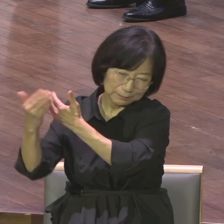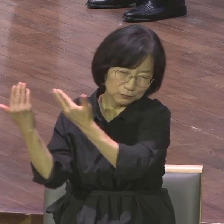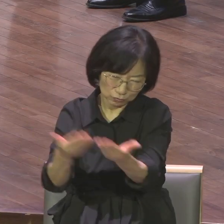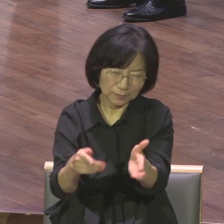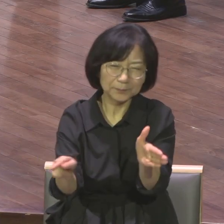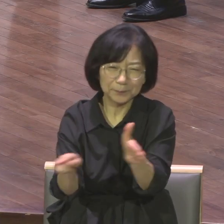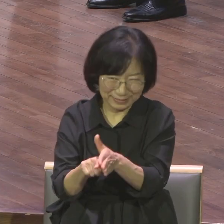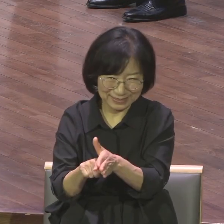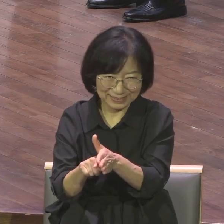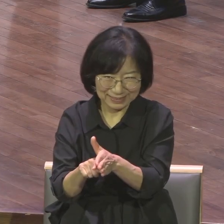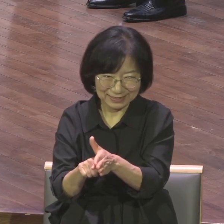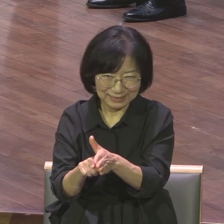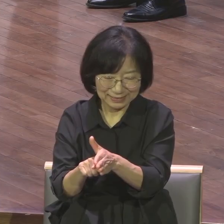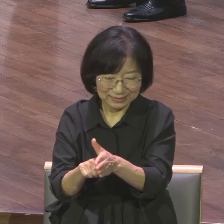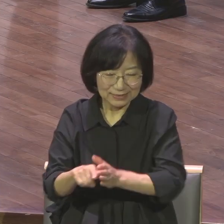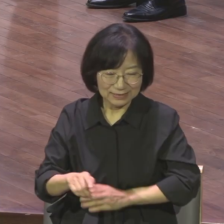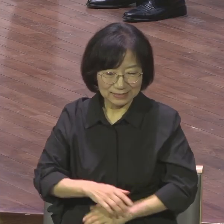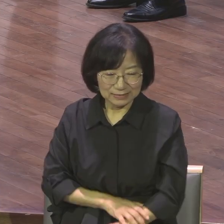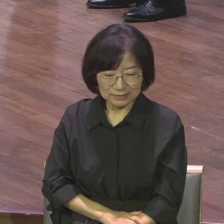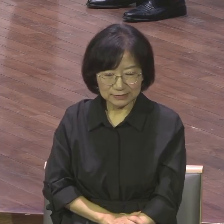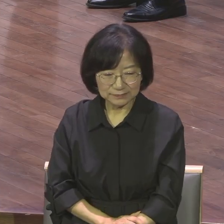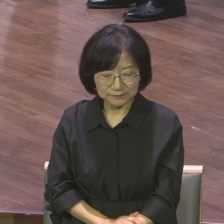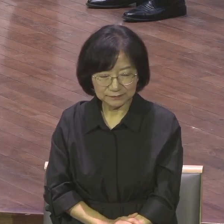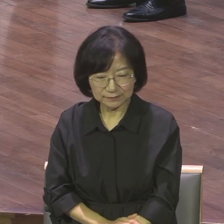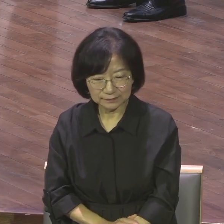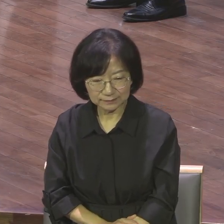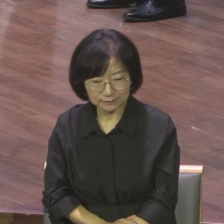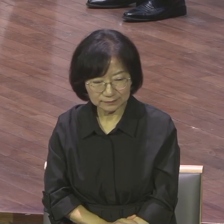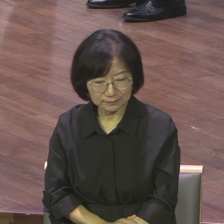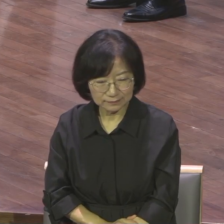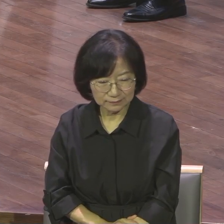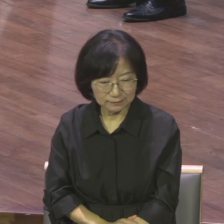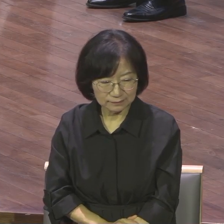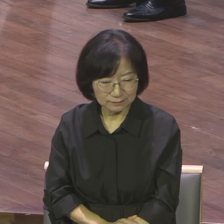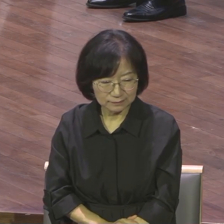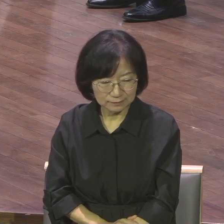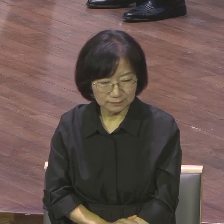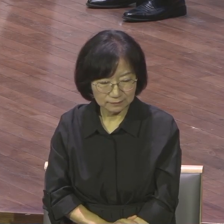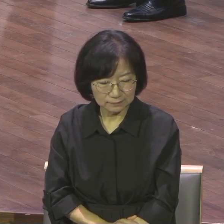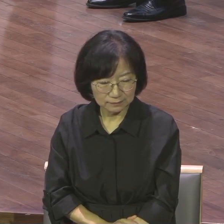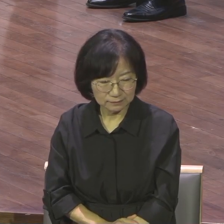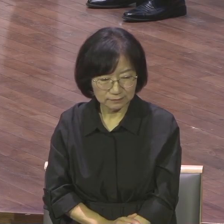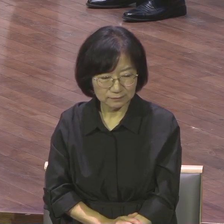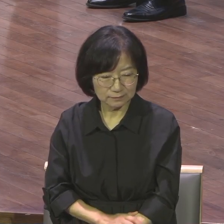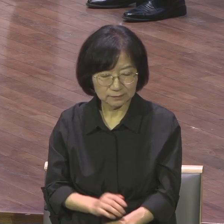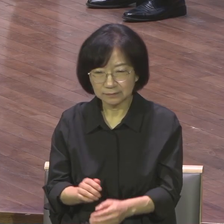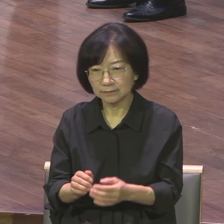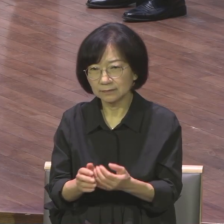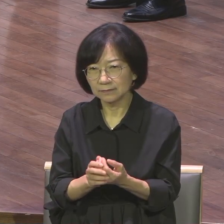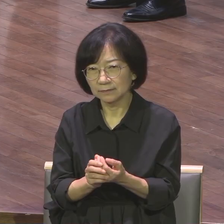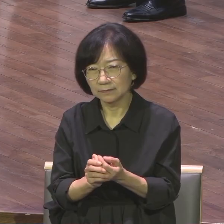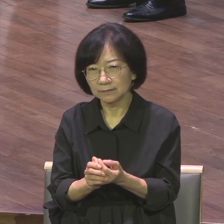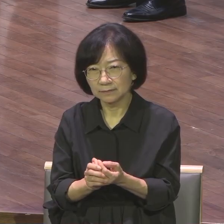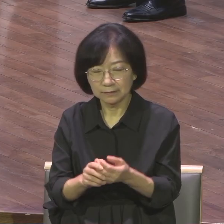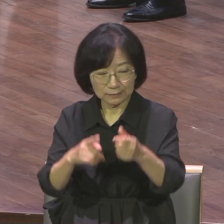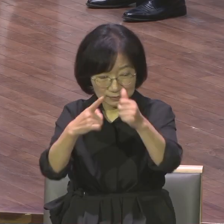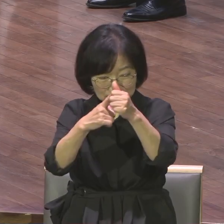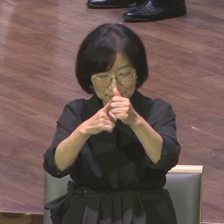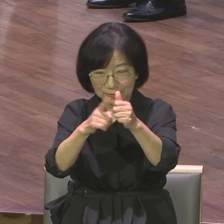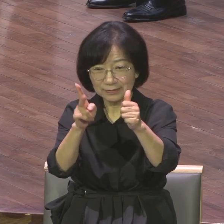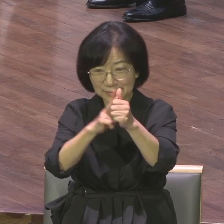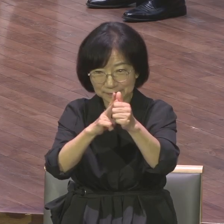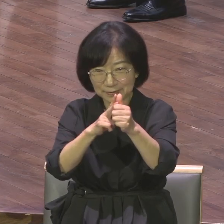다 힘써 지금도 하고 있으니까 그거 기억하시기 바랍니다. 결혼 태화국을 위해서, 영국 장기 선교를 위해서,